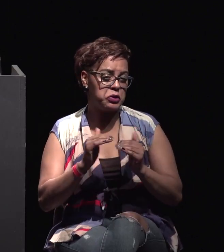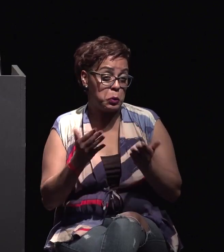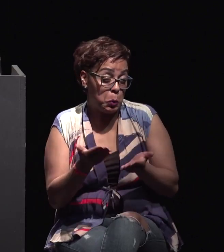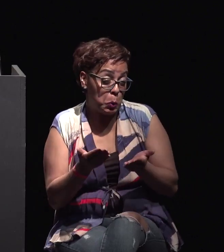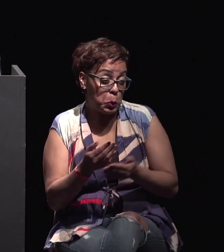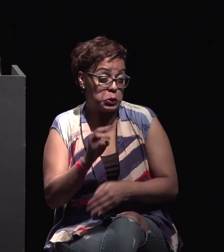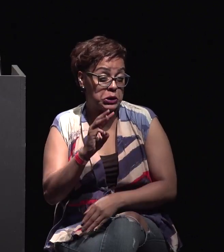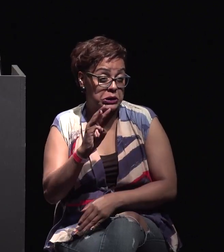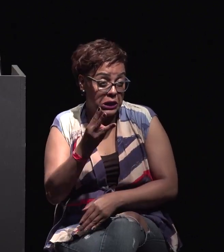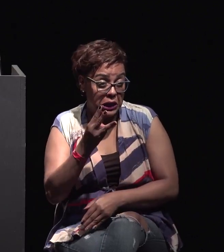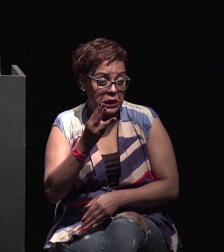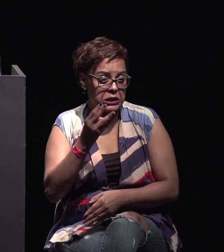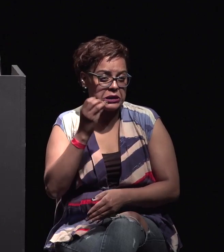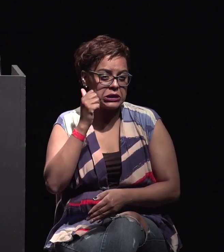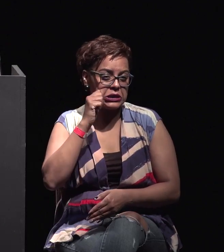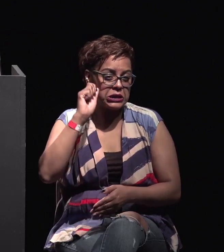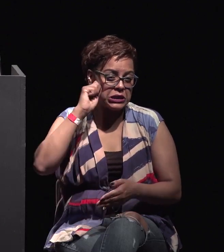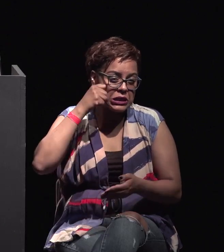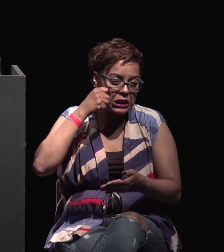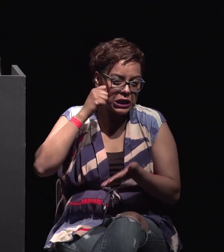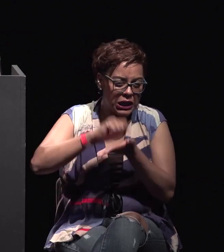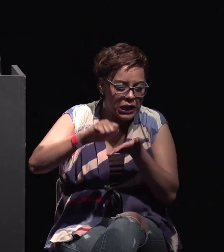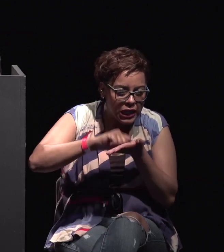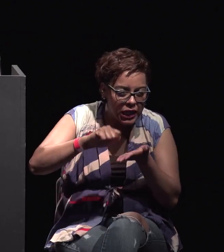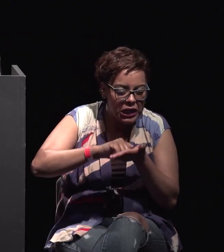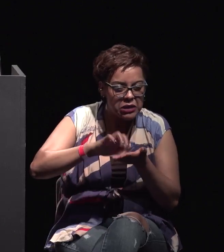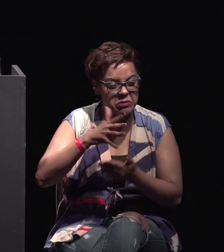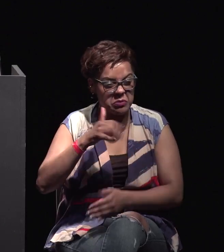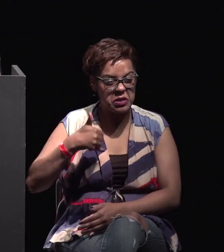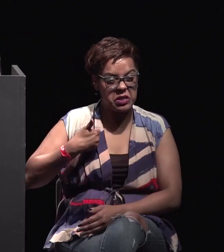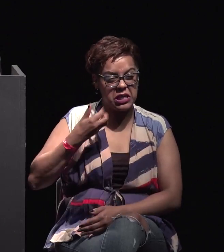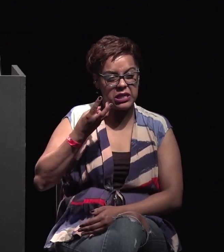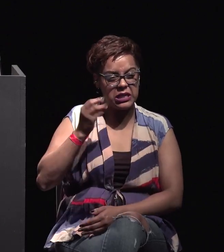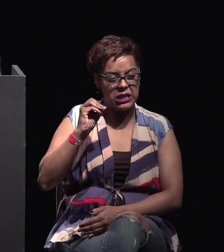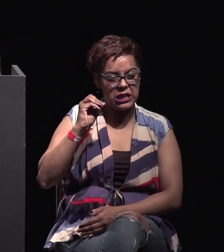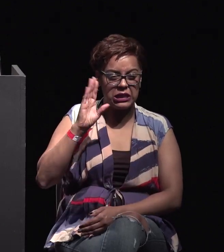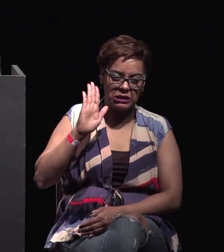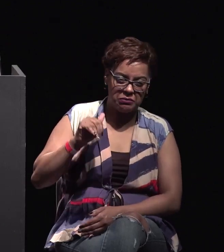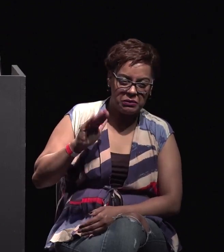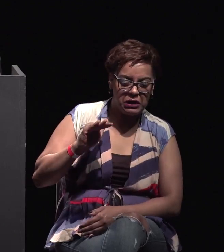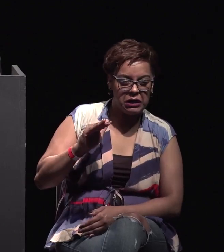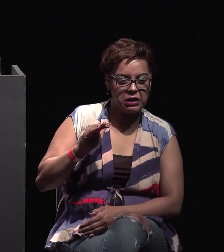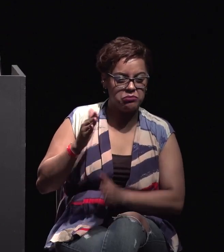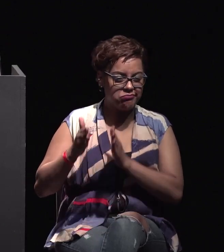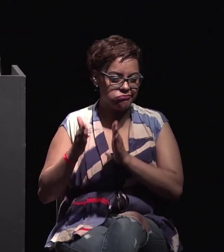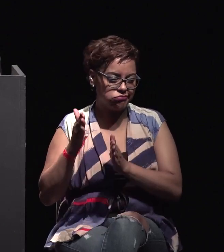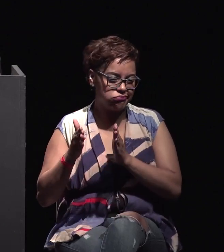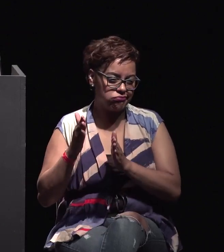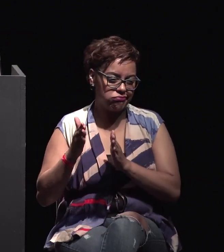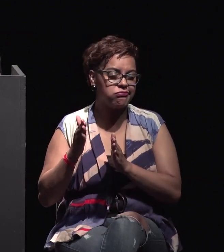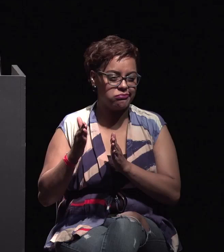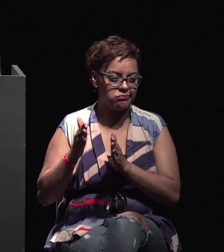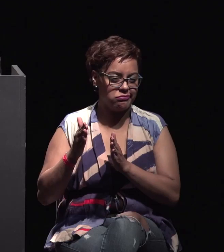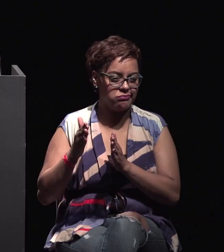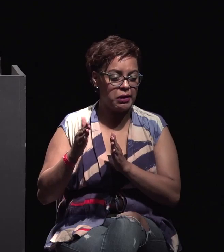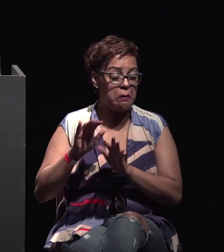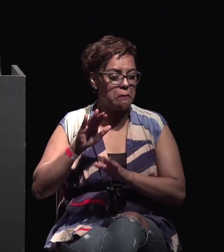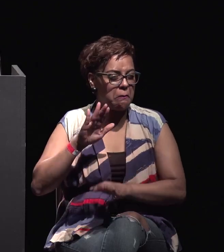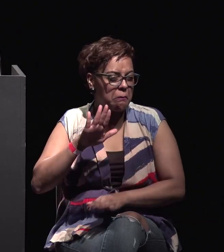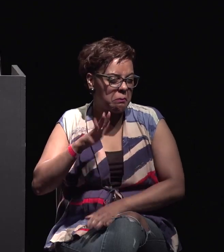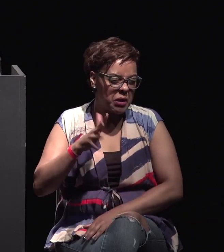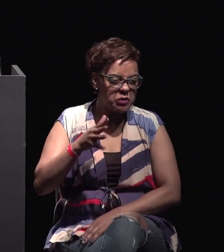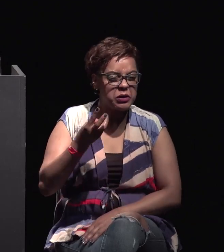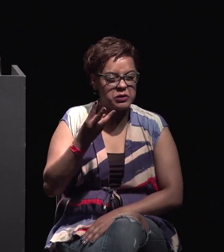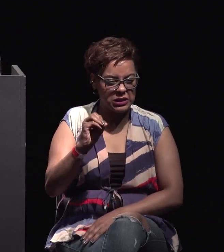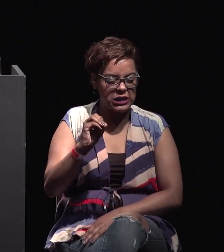3 escritoras negras de menos de 30 anos, 3 ou 4, ou ao redor dos 30, mais umas 3 ou